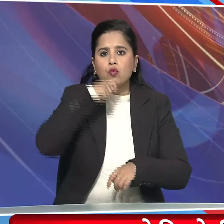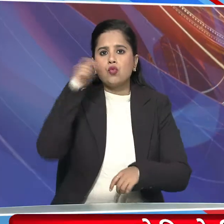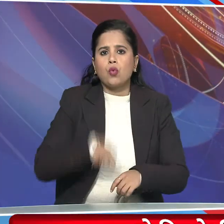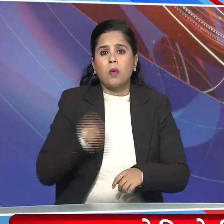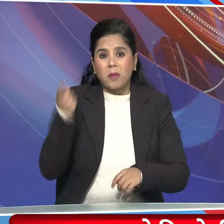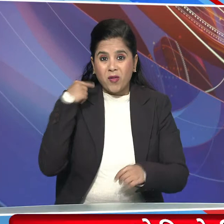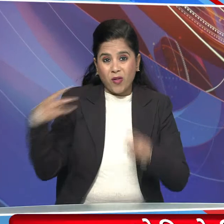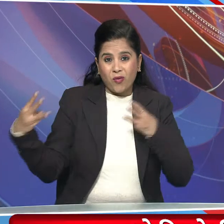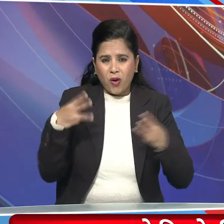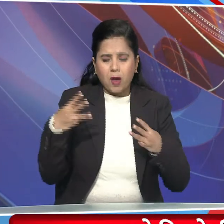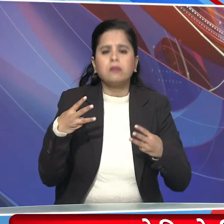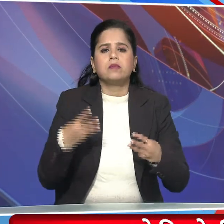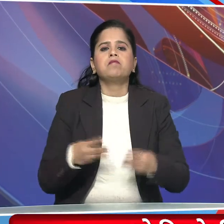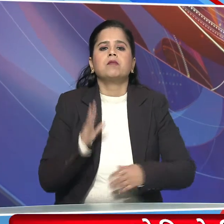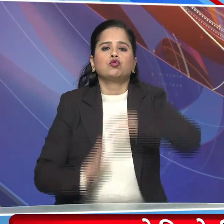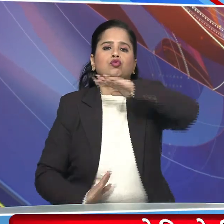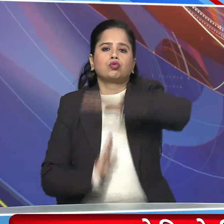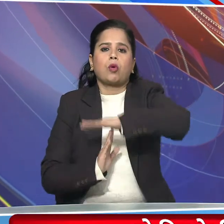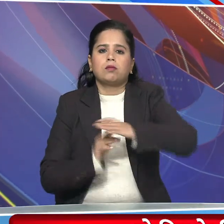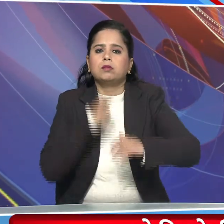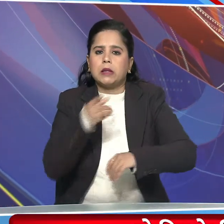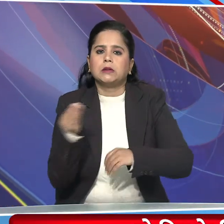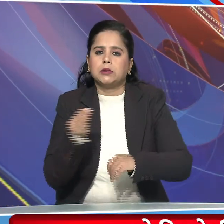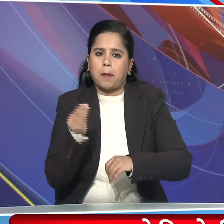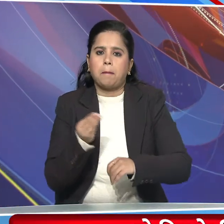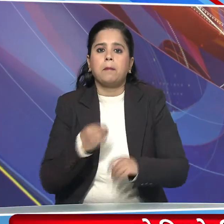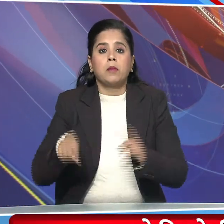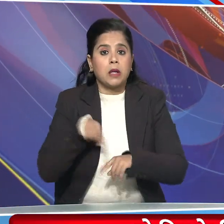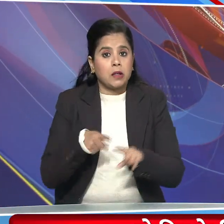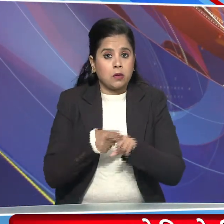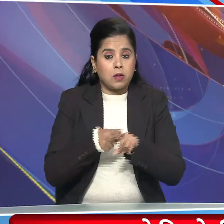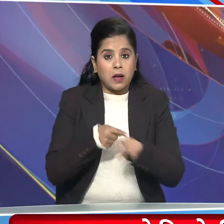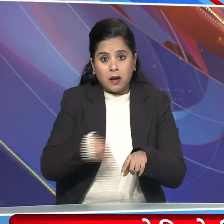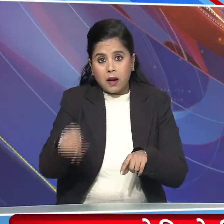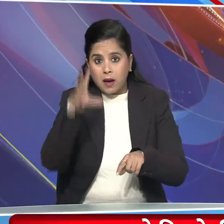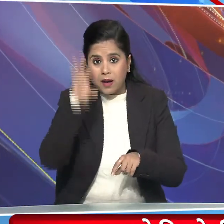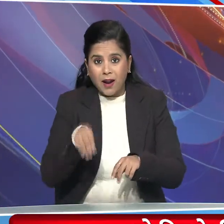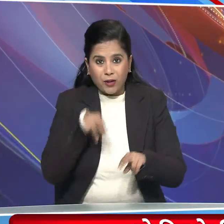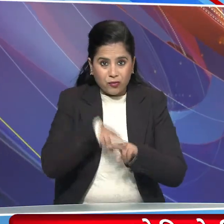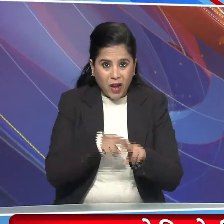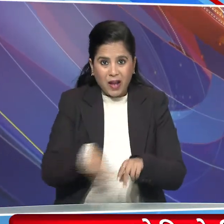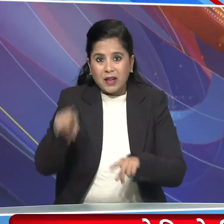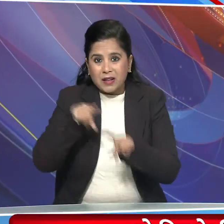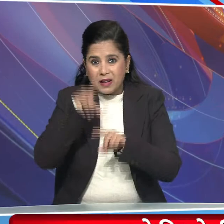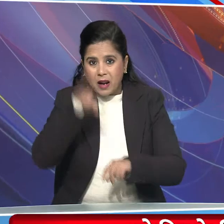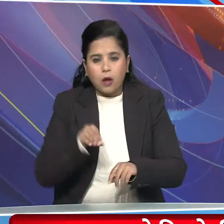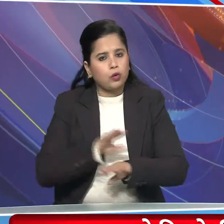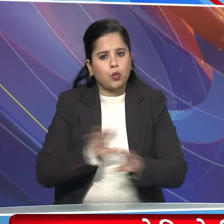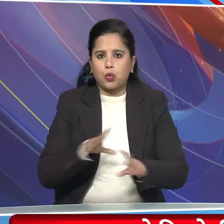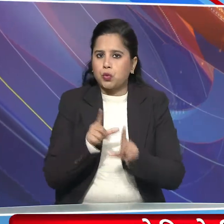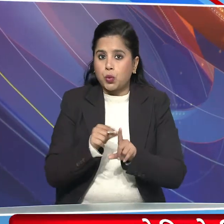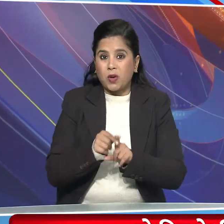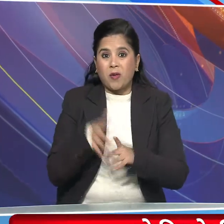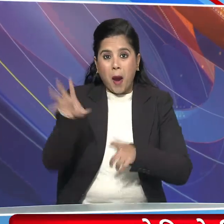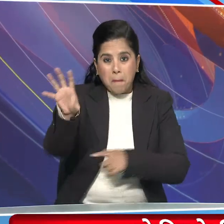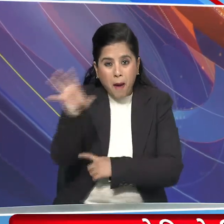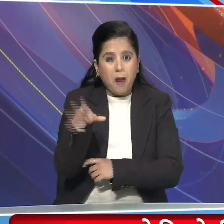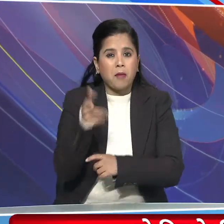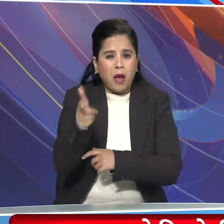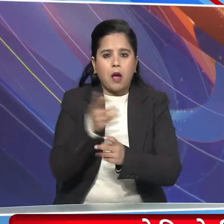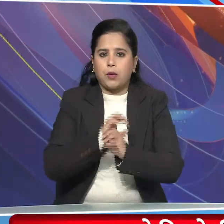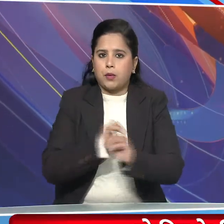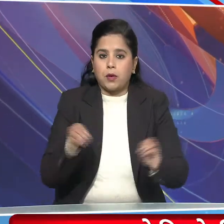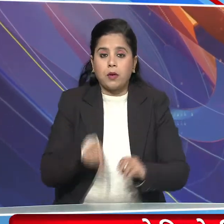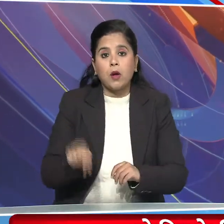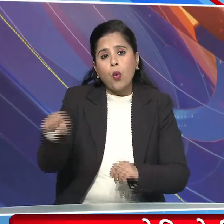साथ युद्ध विराम की घोषणा की शनिवार मध्य रात्रि तक रूस नहीं करेगा कोई करवाई रूस के पैट्रिक